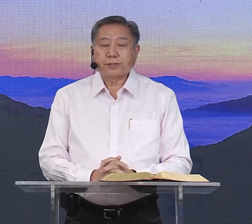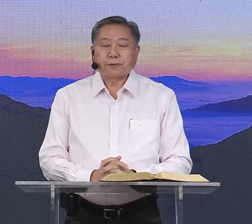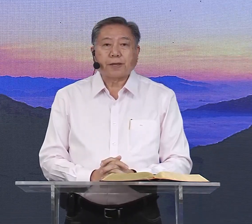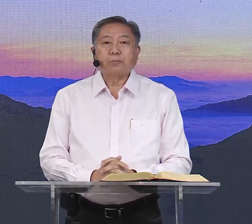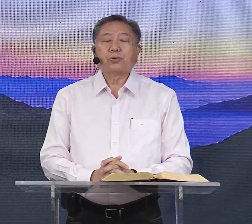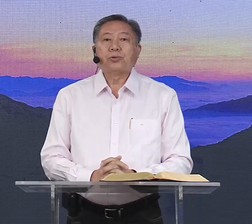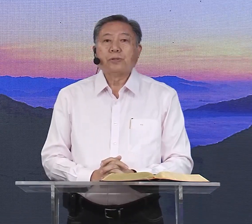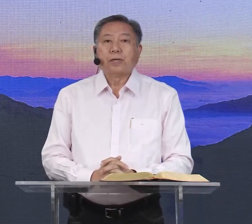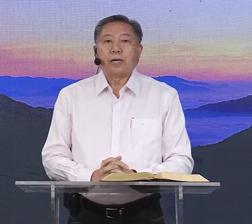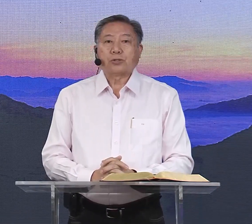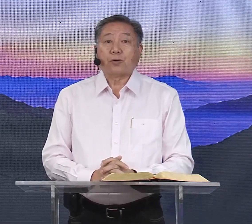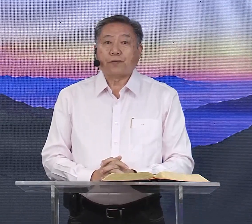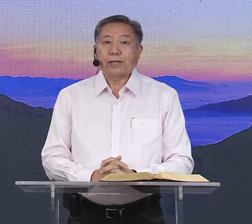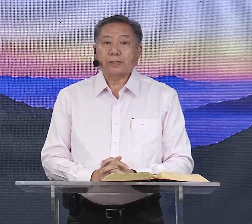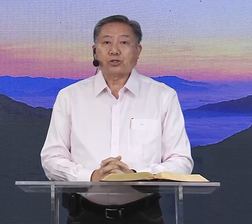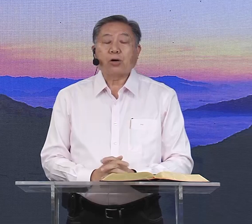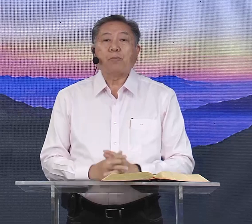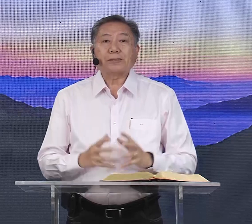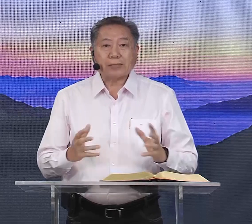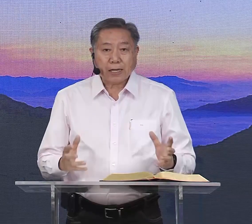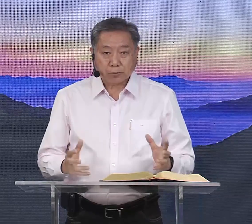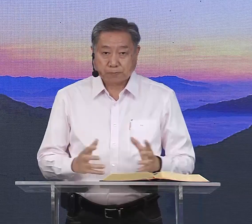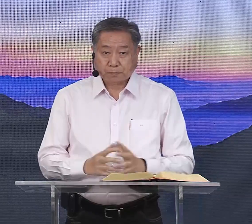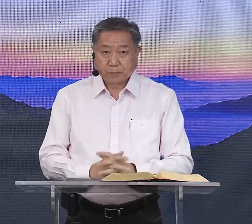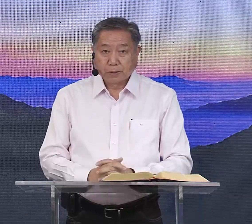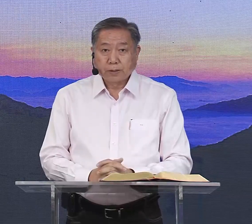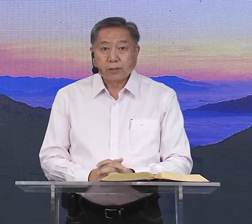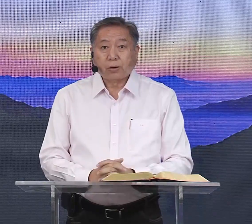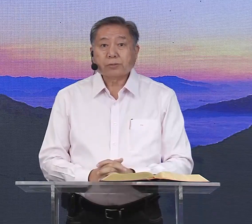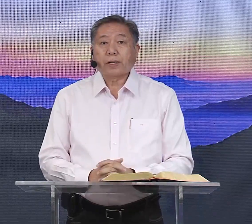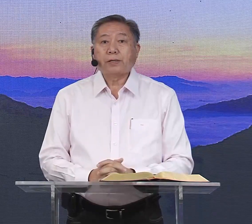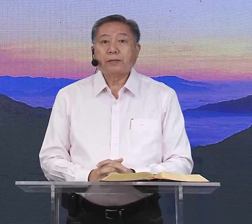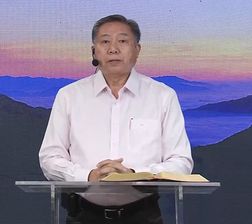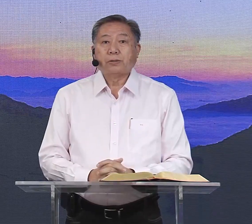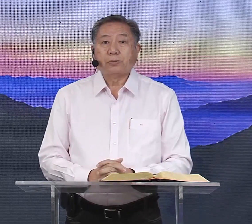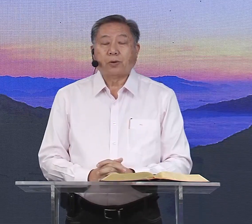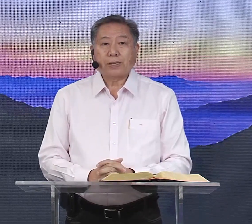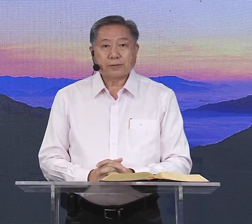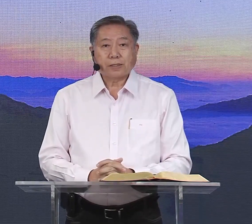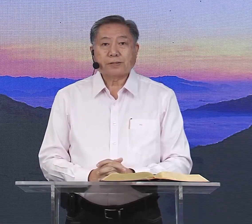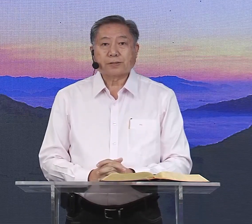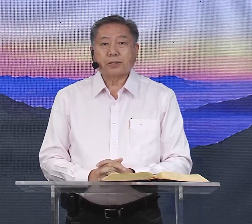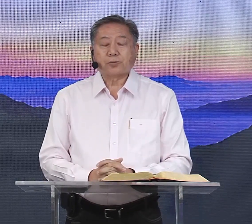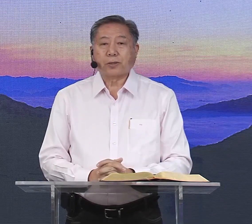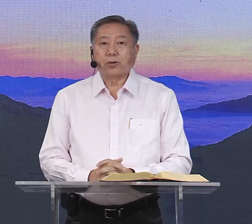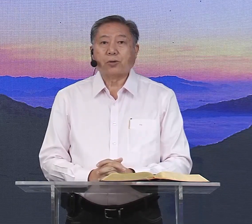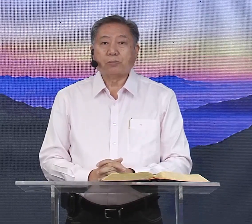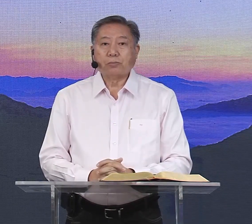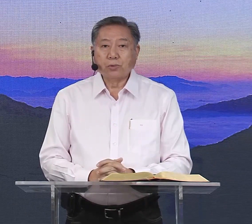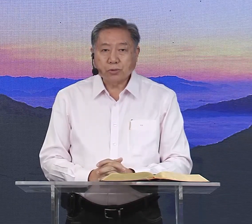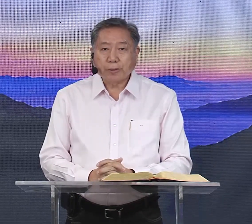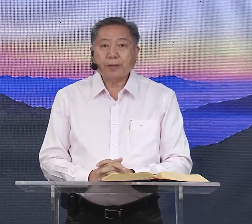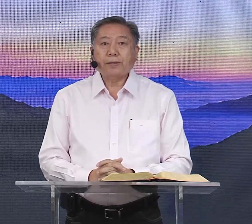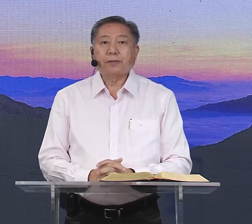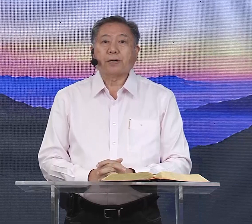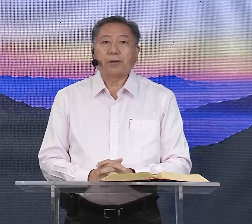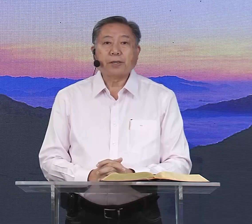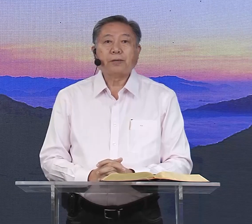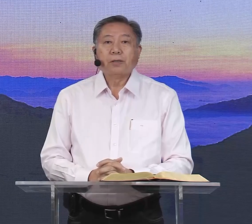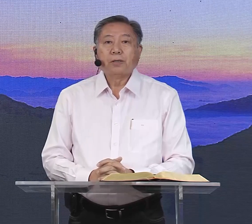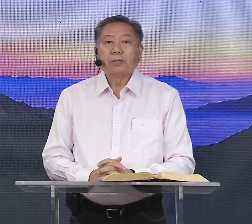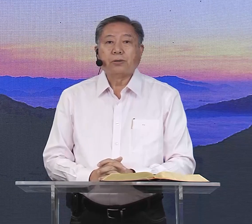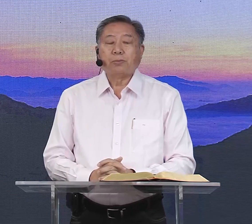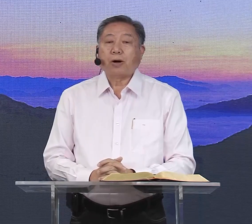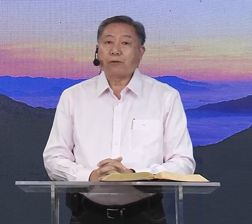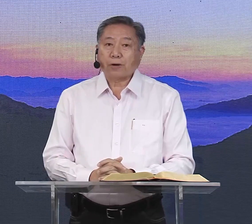Internacional de Setembro, as ofertas já começaram. E ontem o irmão Ezra explicou muito bem e